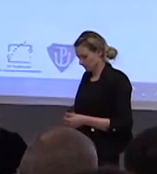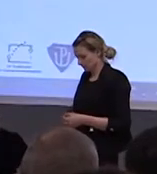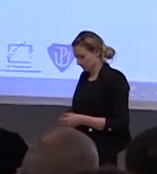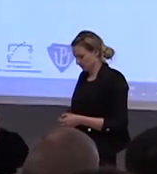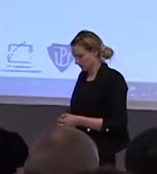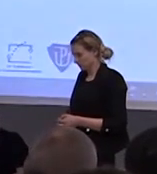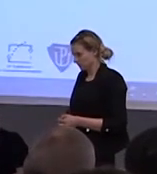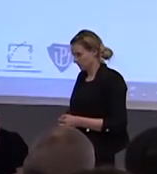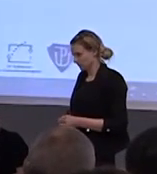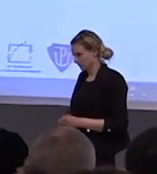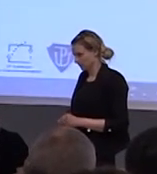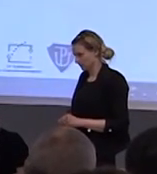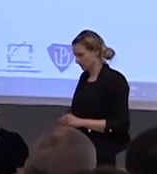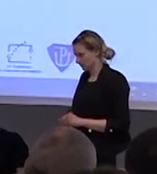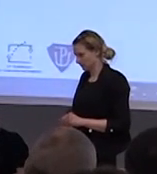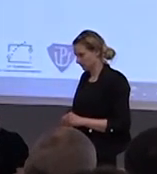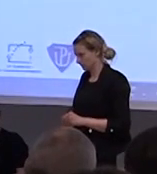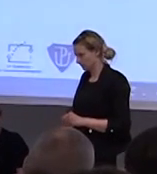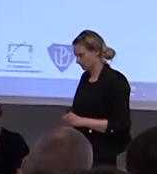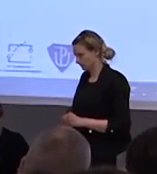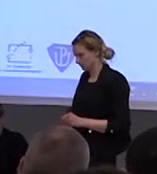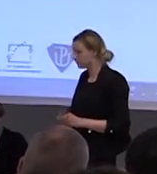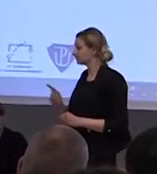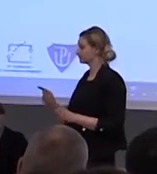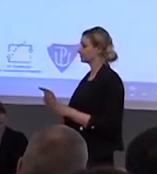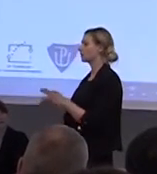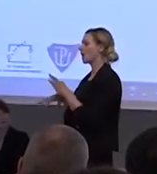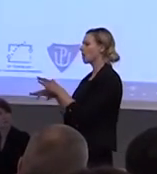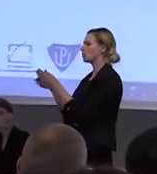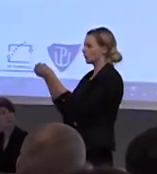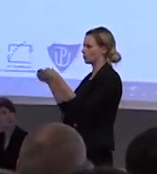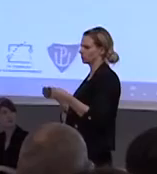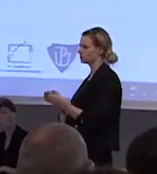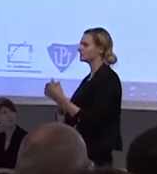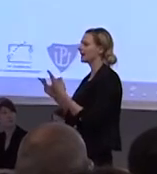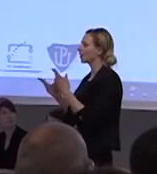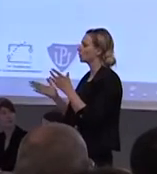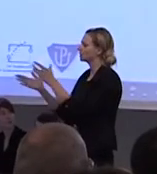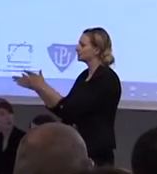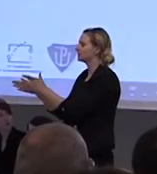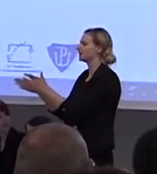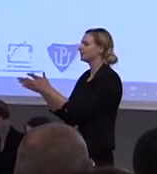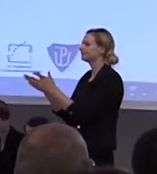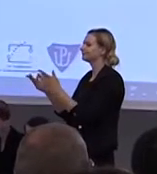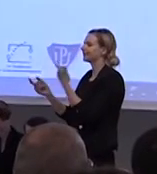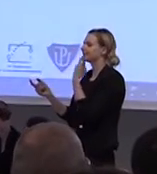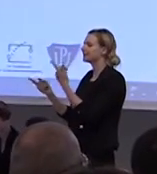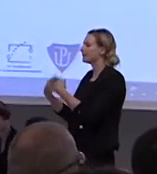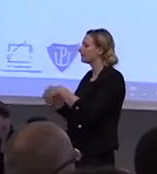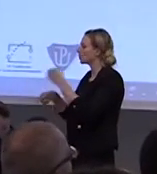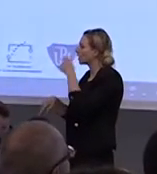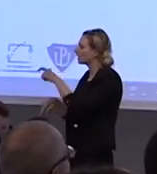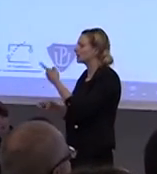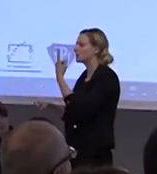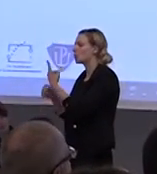It's equality holistically guide. Tento průvodce se týká rovnoprávnosti nejenom pro lidi s nějakým postižením, ale i